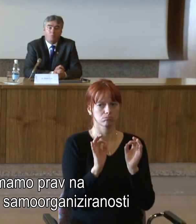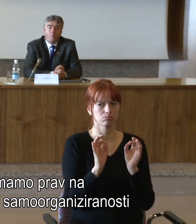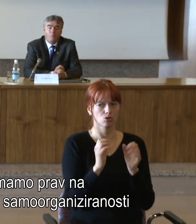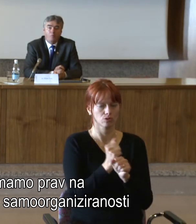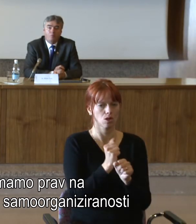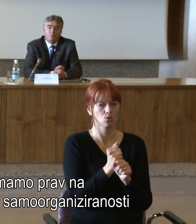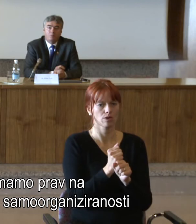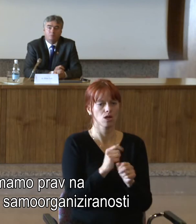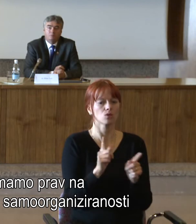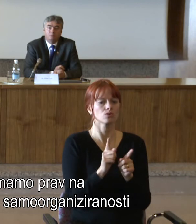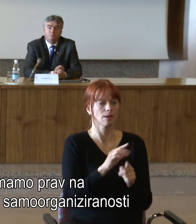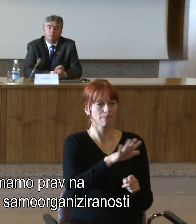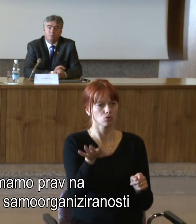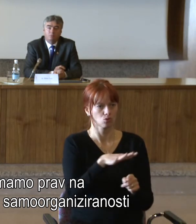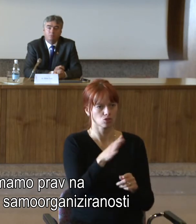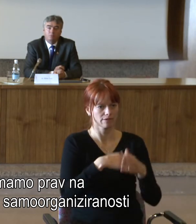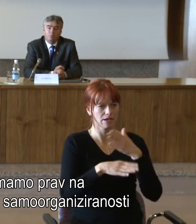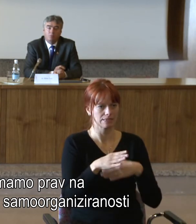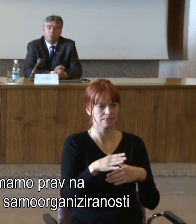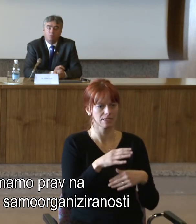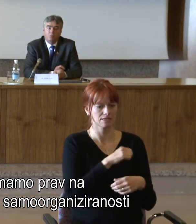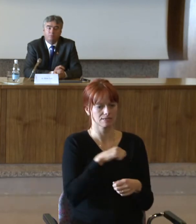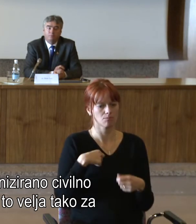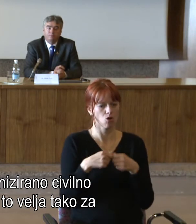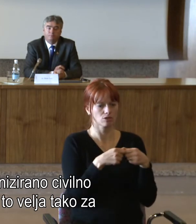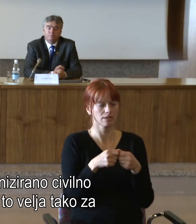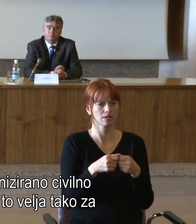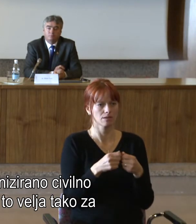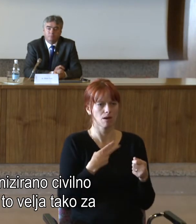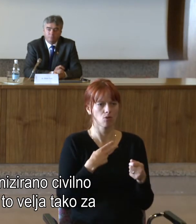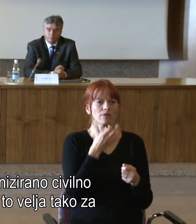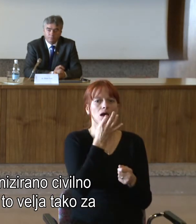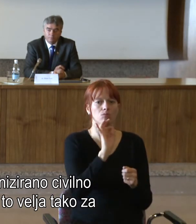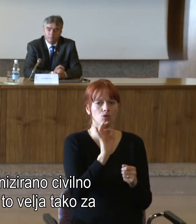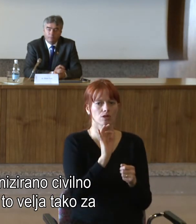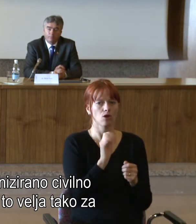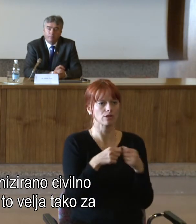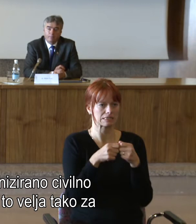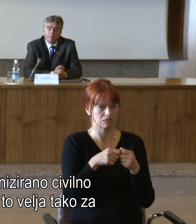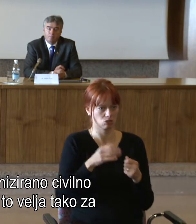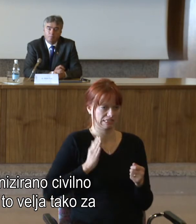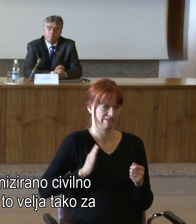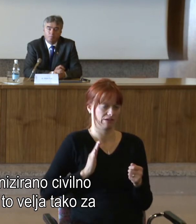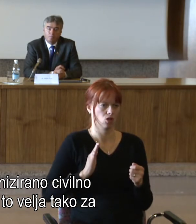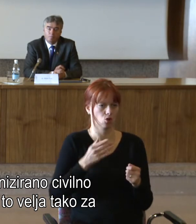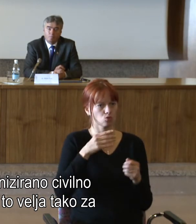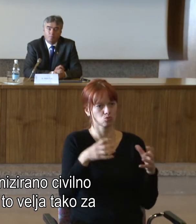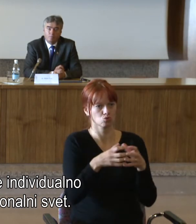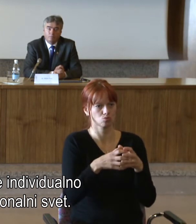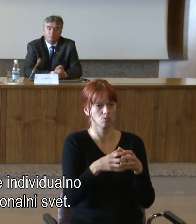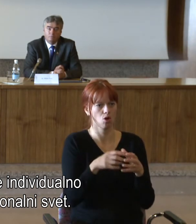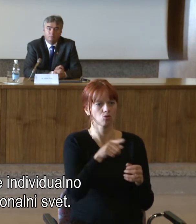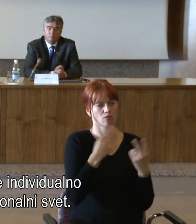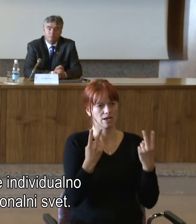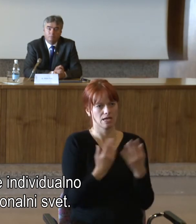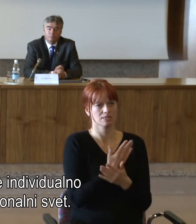na področju invalidske samoorganiziranosti najbolje organizirano civilno družbo. Nasploh, to velja za